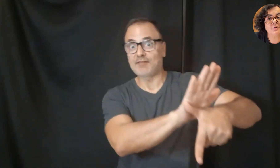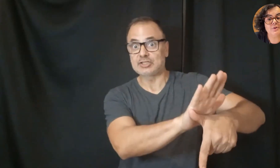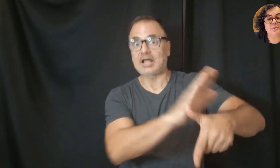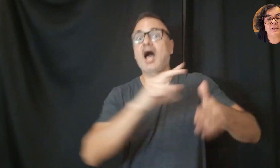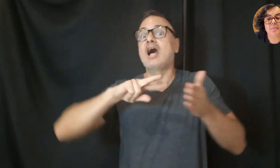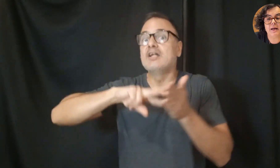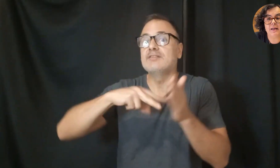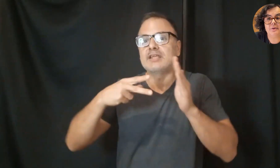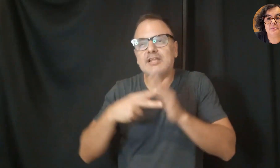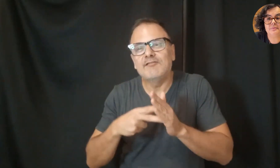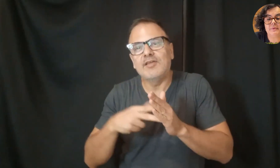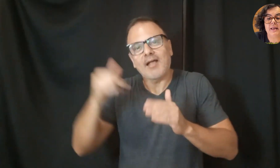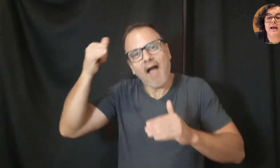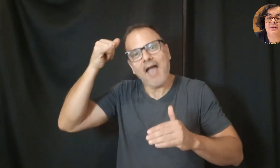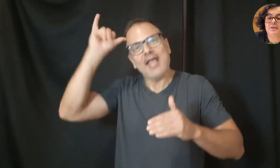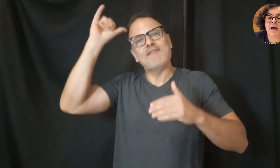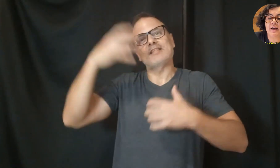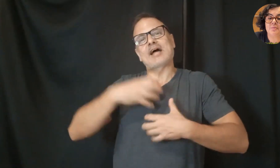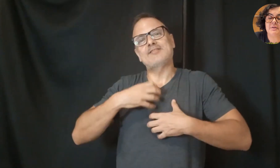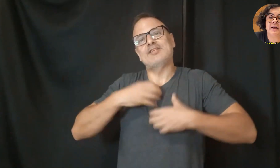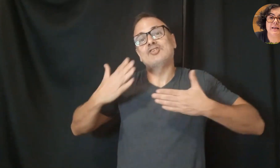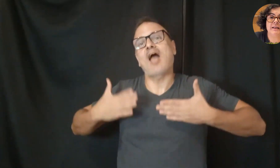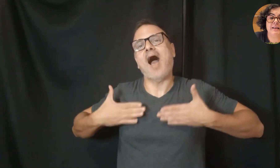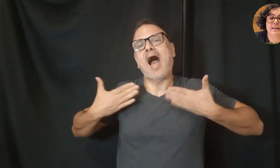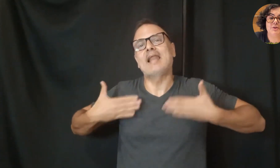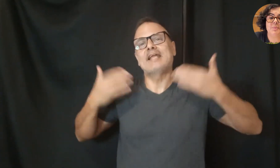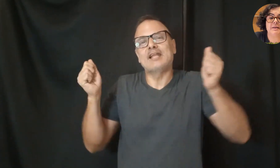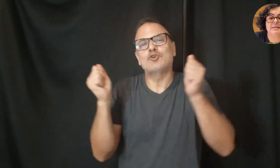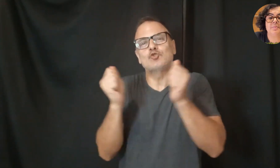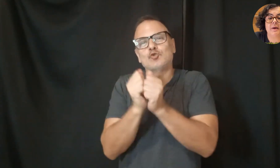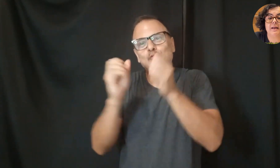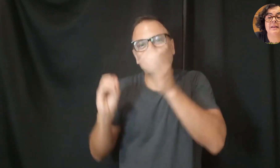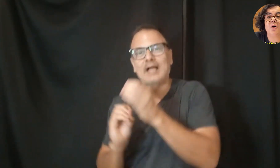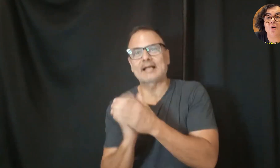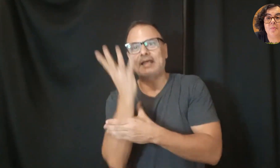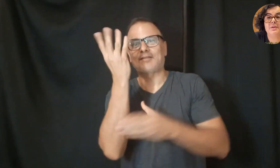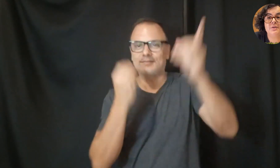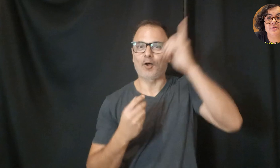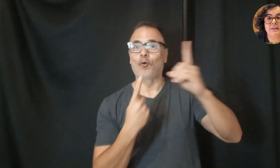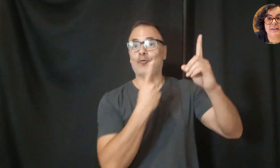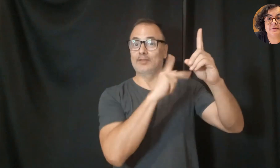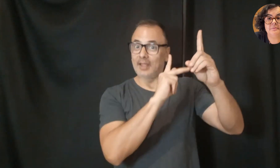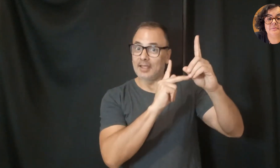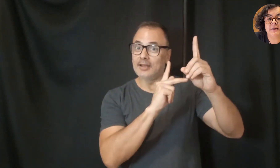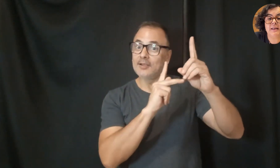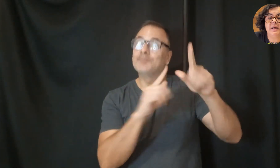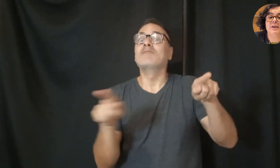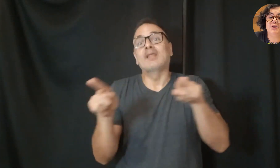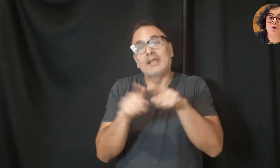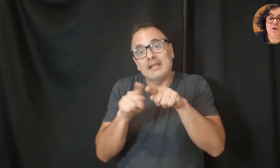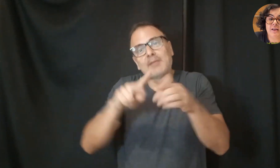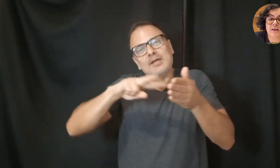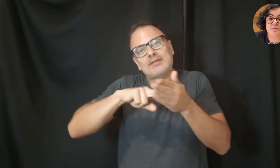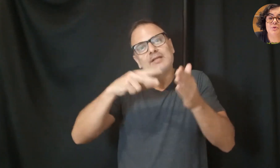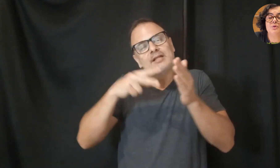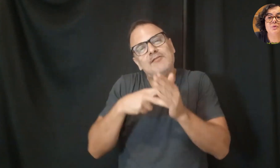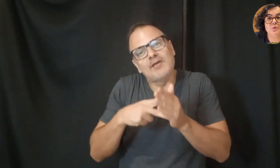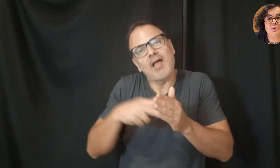Negar-nos ao trabalho é adiarmos a alegria de participar da obra divina e de colhermos os frutos